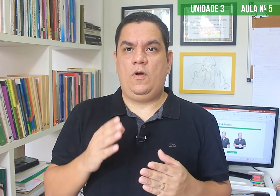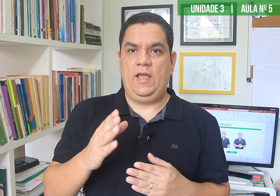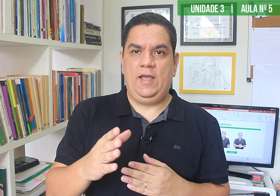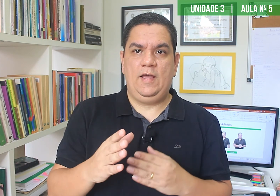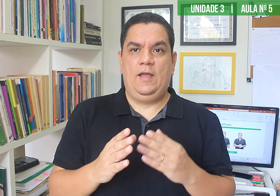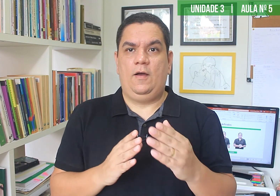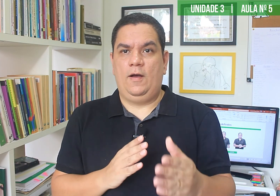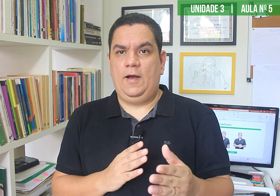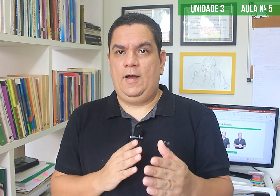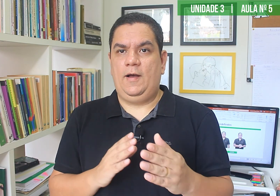é